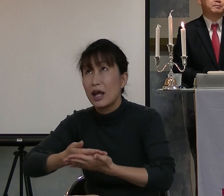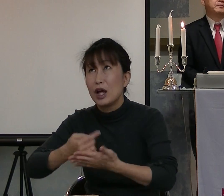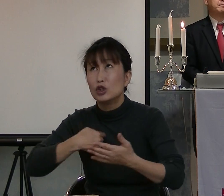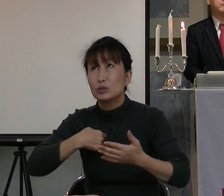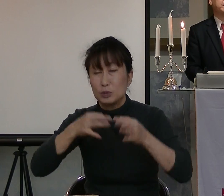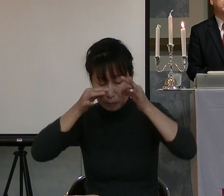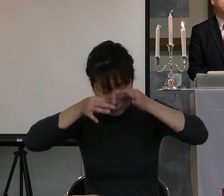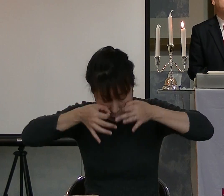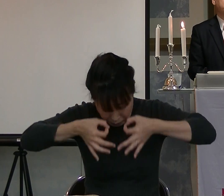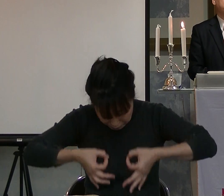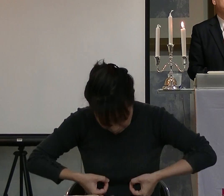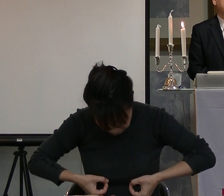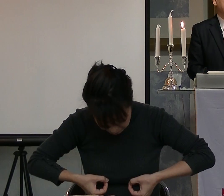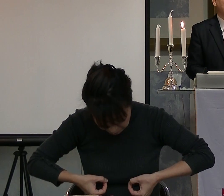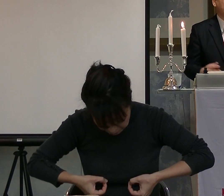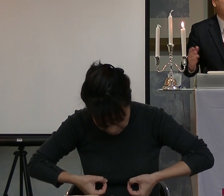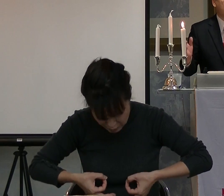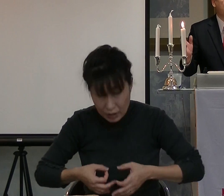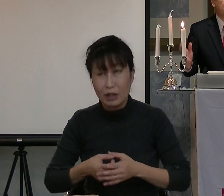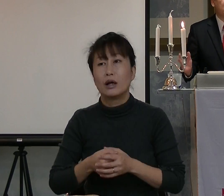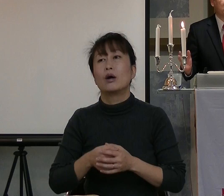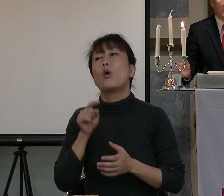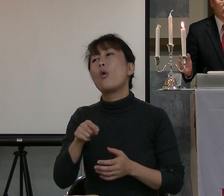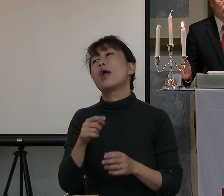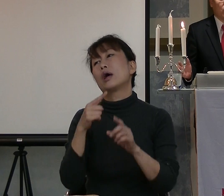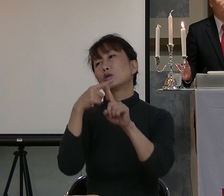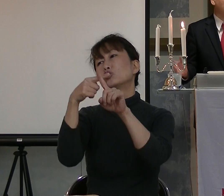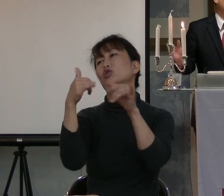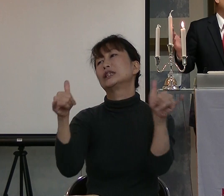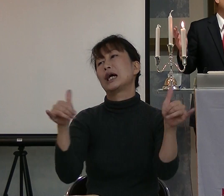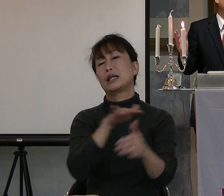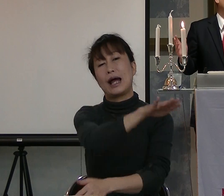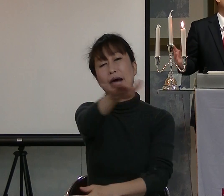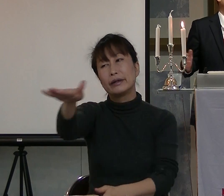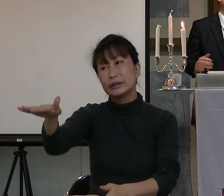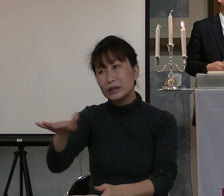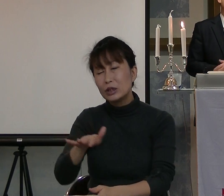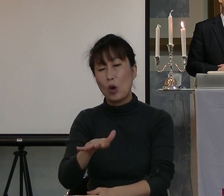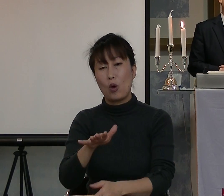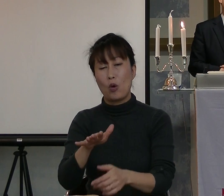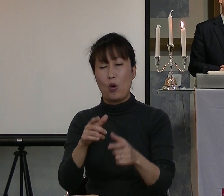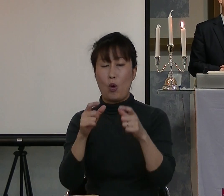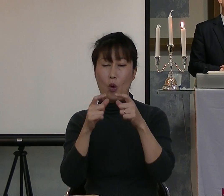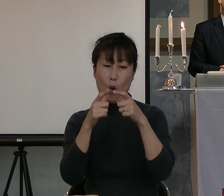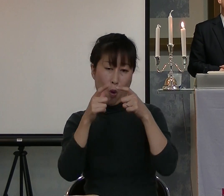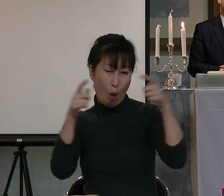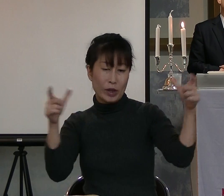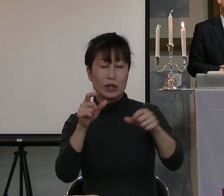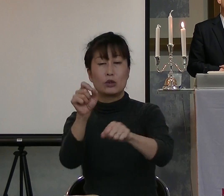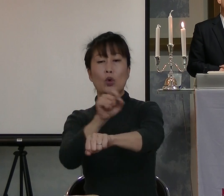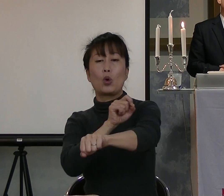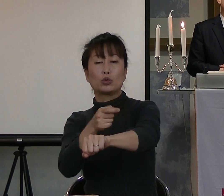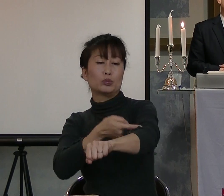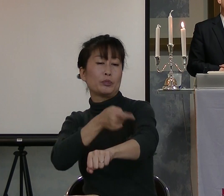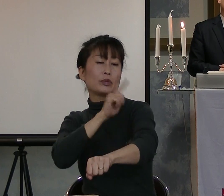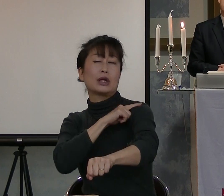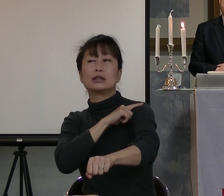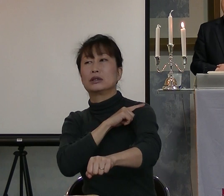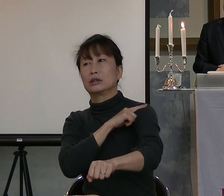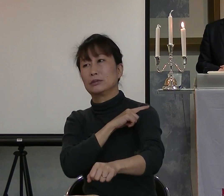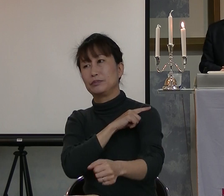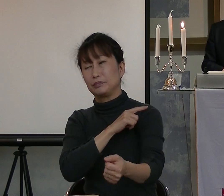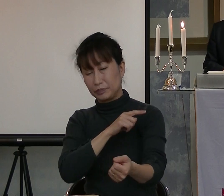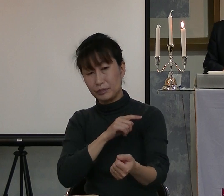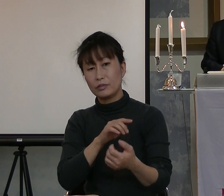し、これがクリスチャンたちの大きな特権でもあります。人